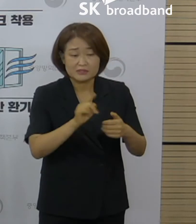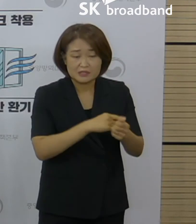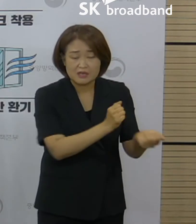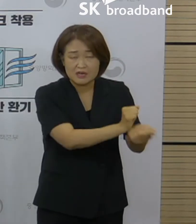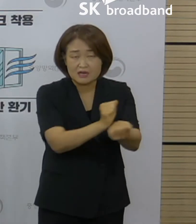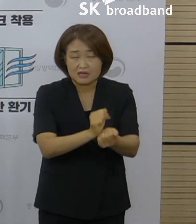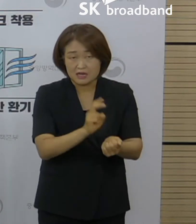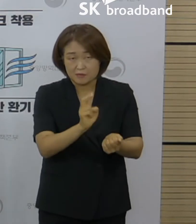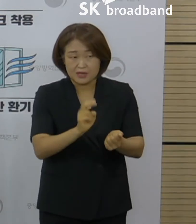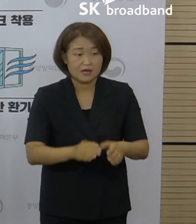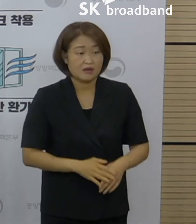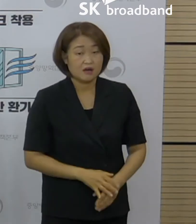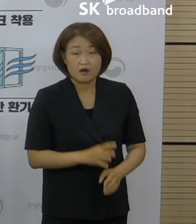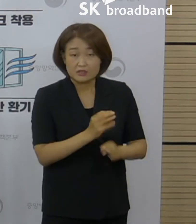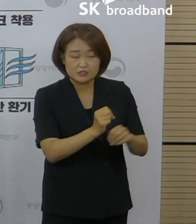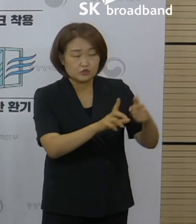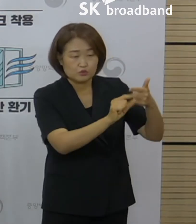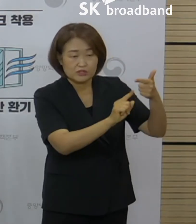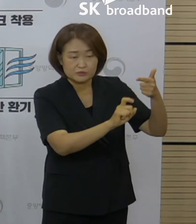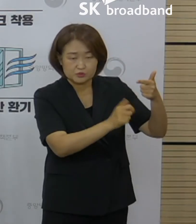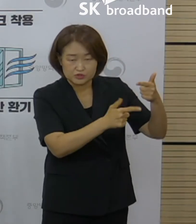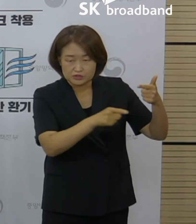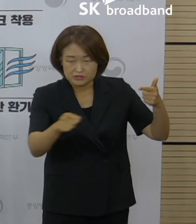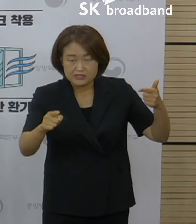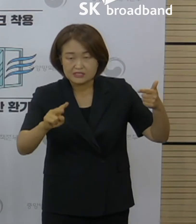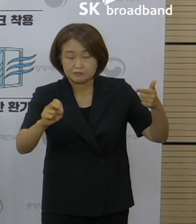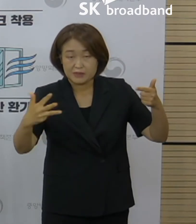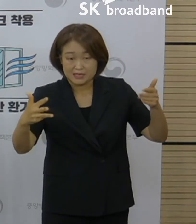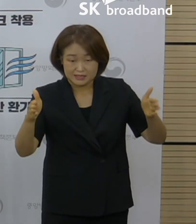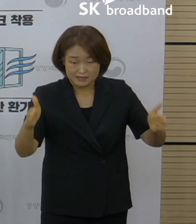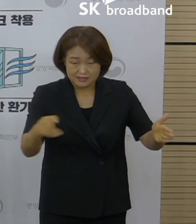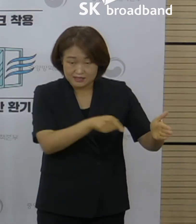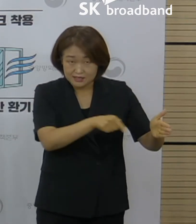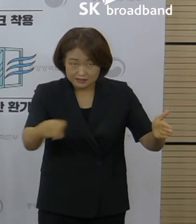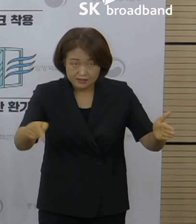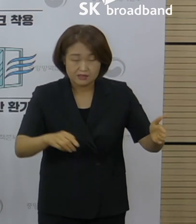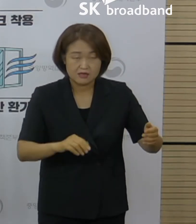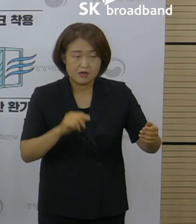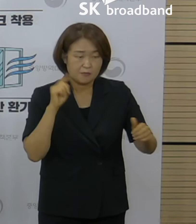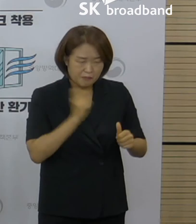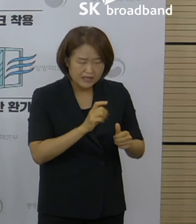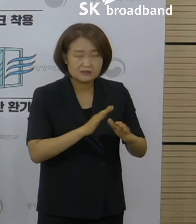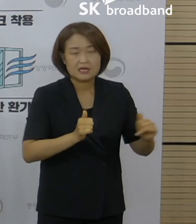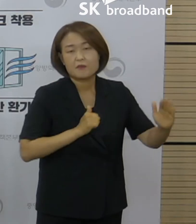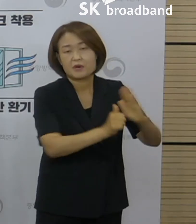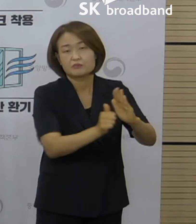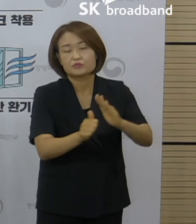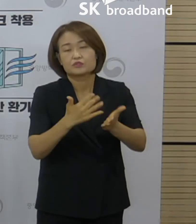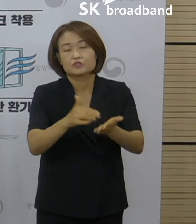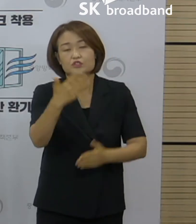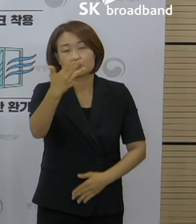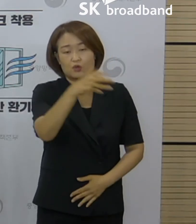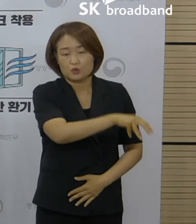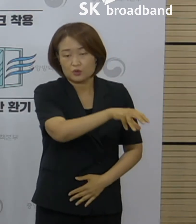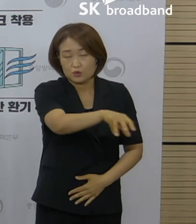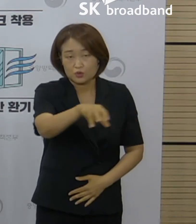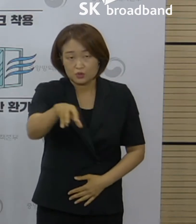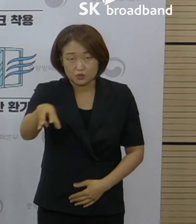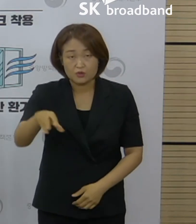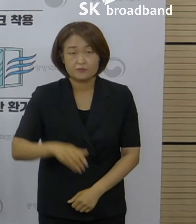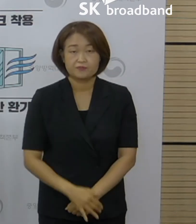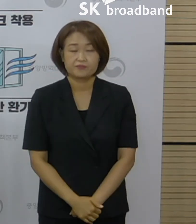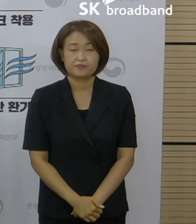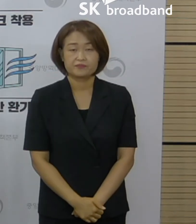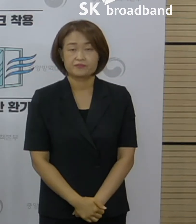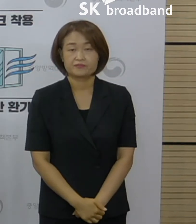해당 시기는 6월 16일부터 6월 28일이고 확진자들이 방문한 시설은 8곳입니다. 이쪽은 직접적인 관련성은